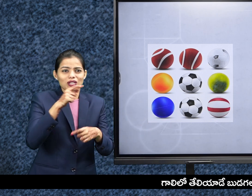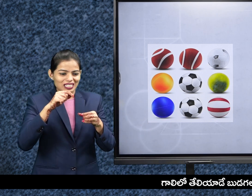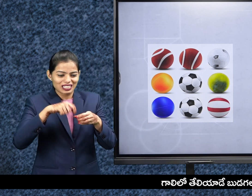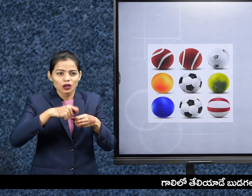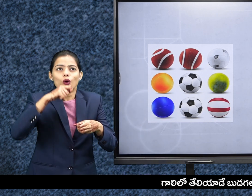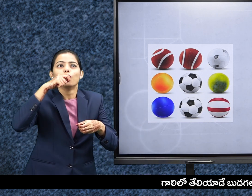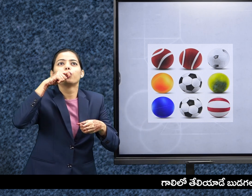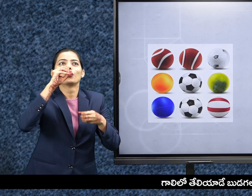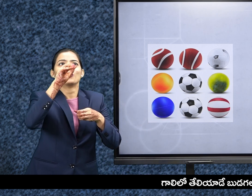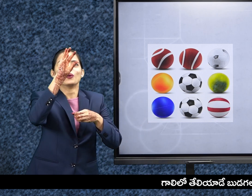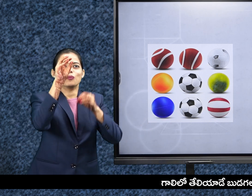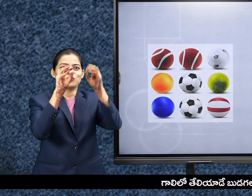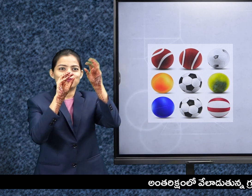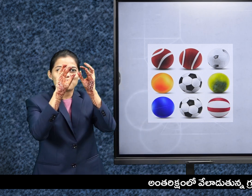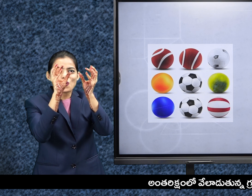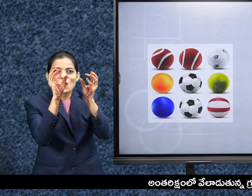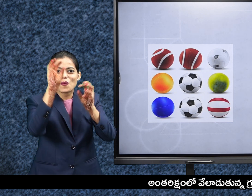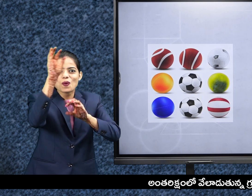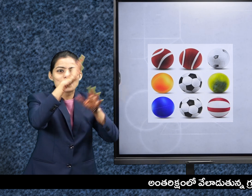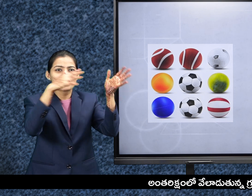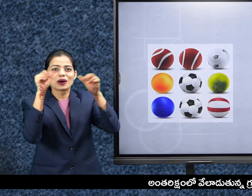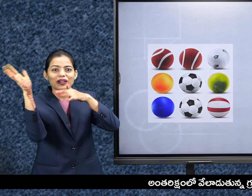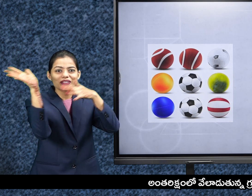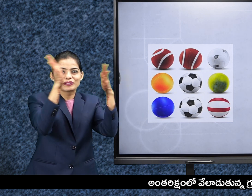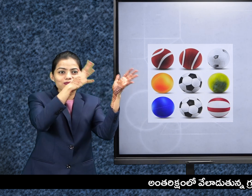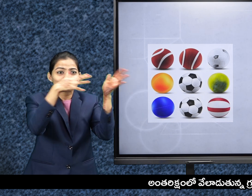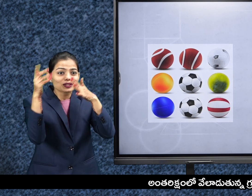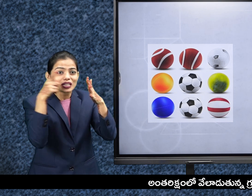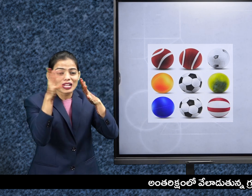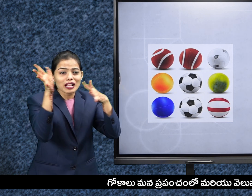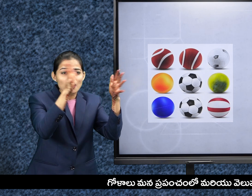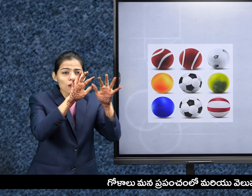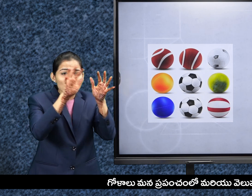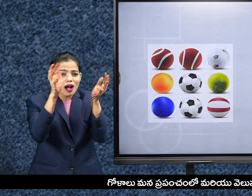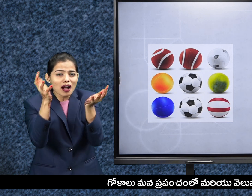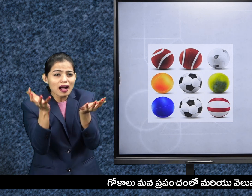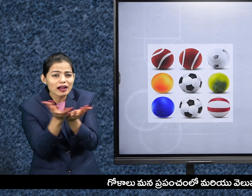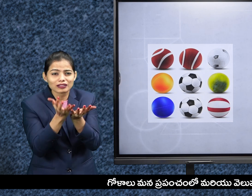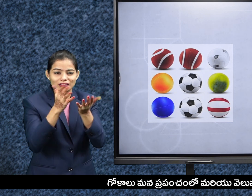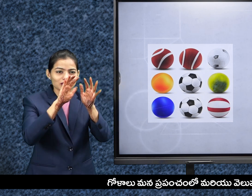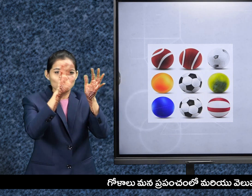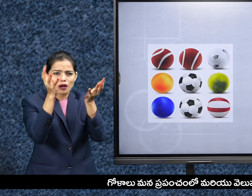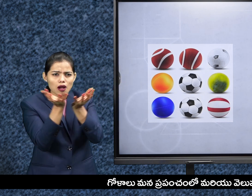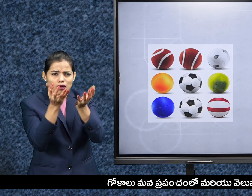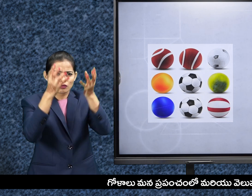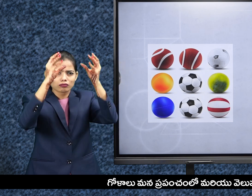గాలిలో తేలియాడే బుడగల నుండి అంతరిక్షంలో వేలాడుతున్న గ్రహాల వరకు గోళాలు మన ప్రపంచంలో మరియు వెలుపల ప్రతి